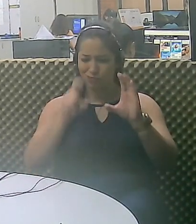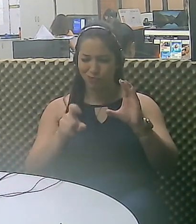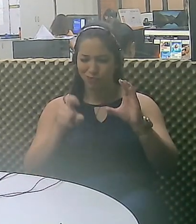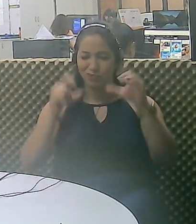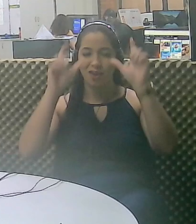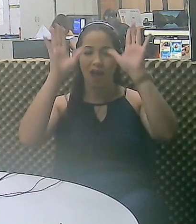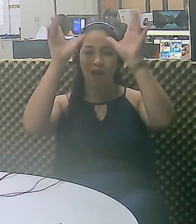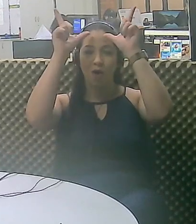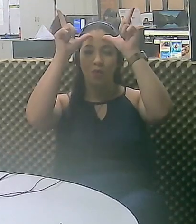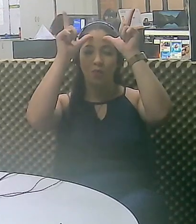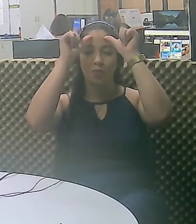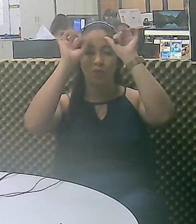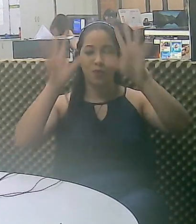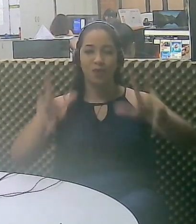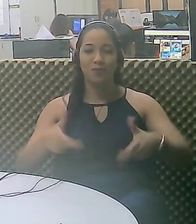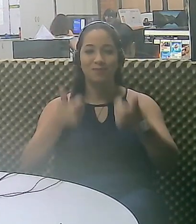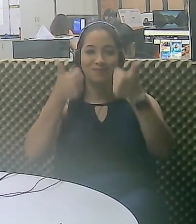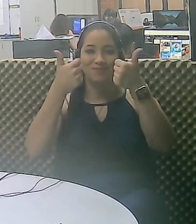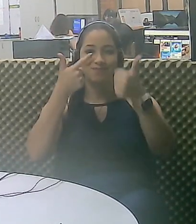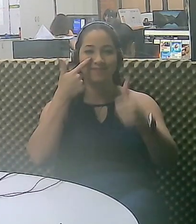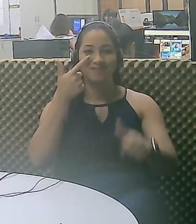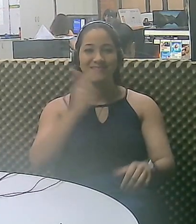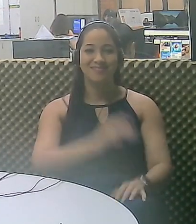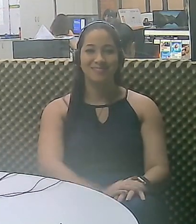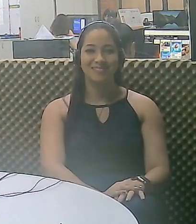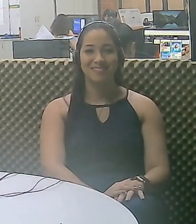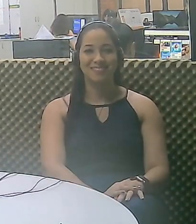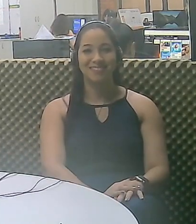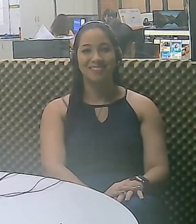atrapalhando. Até o céu fica mais bonito de ver.